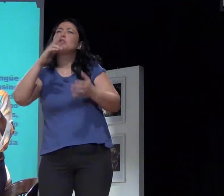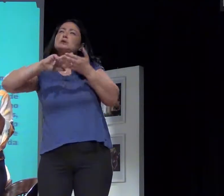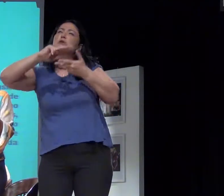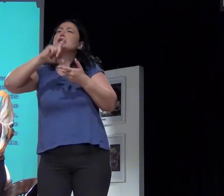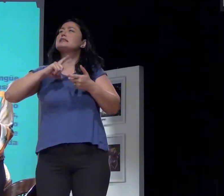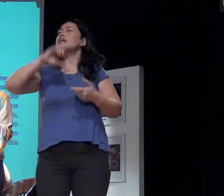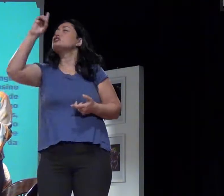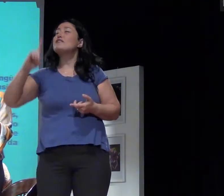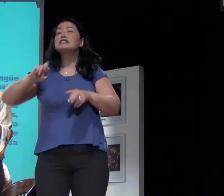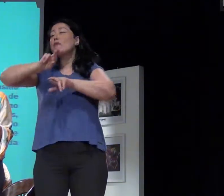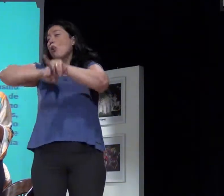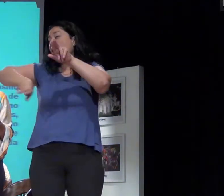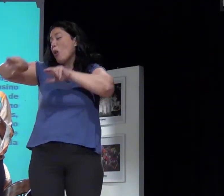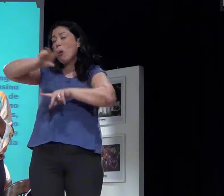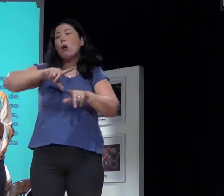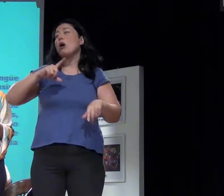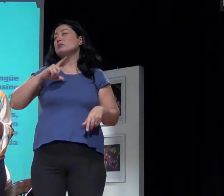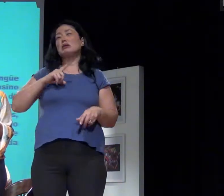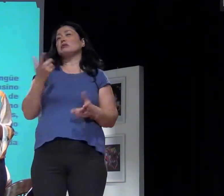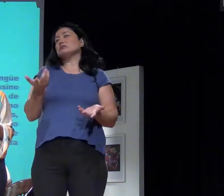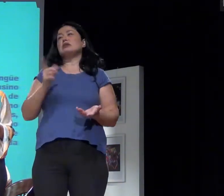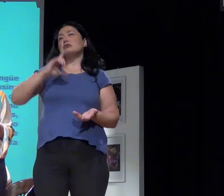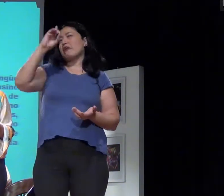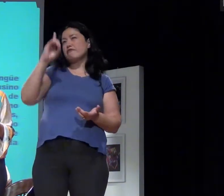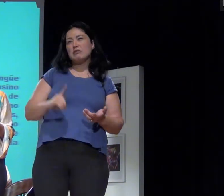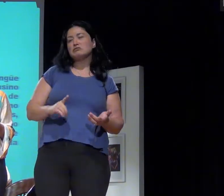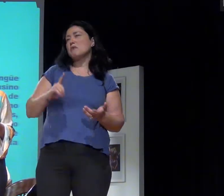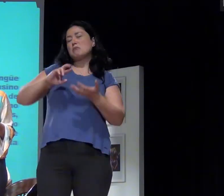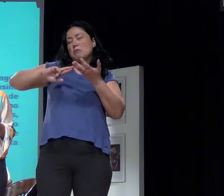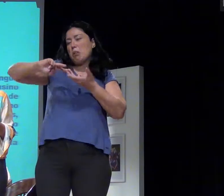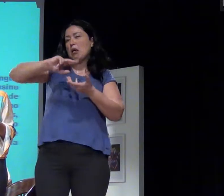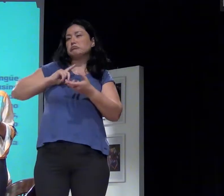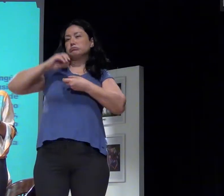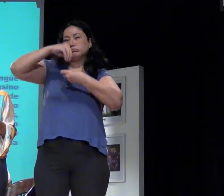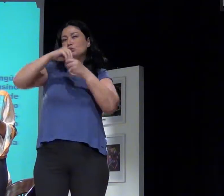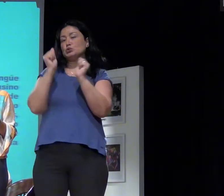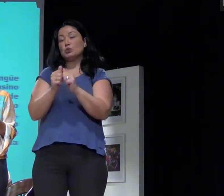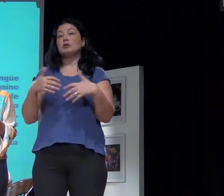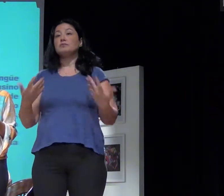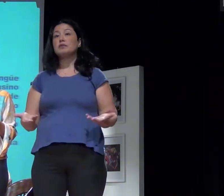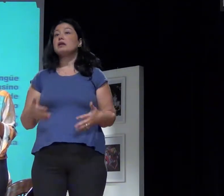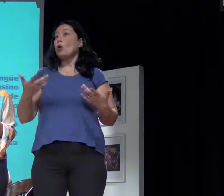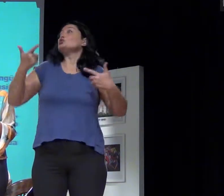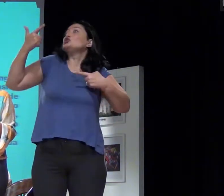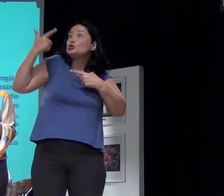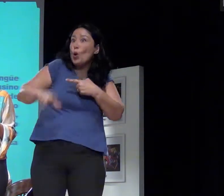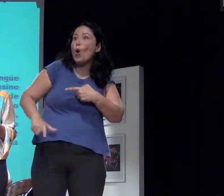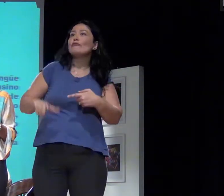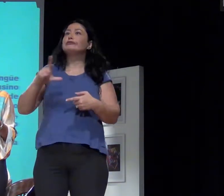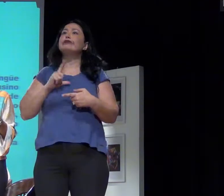deficiência, porque são deficiências múltiplas, eu trabalho com alunos que têm deficiências múltiplas. Então, assim, de novo, a questão